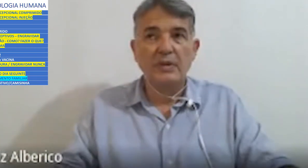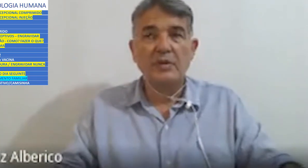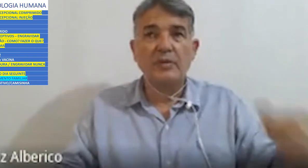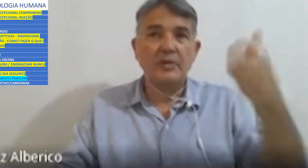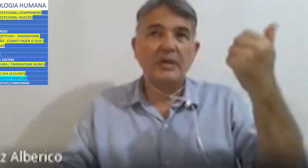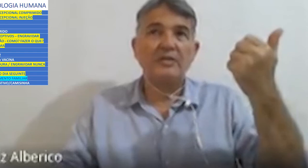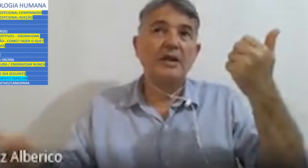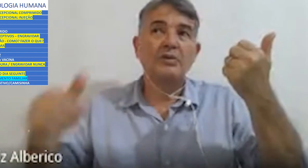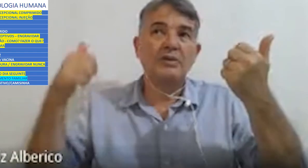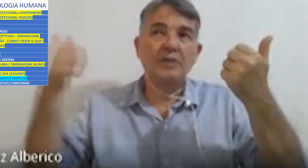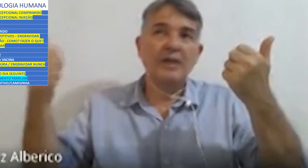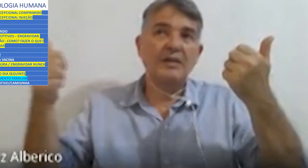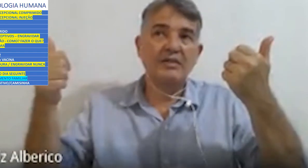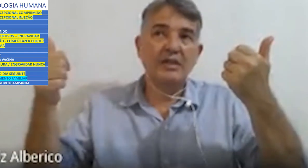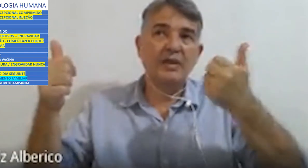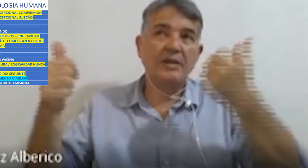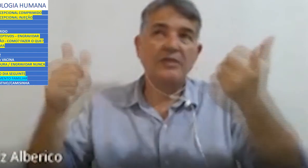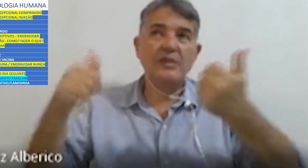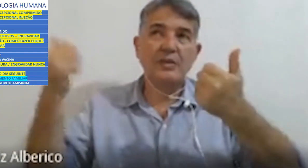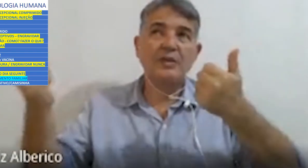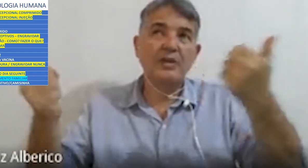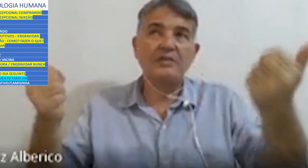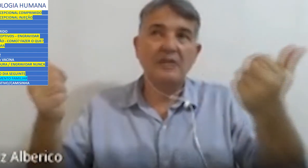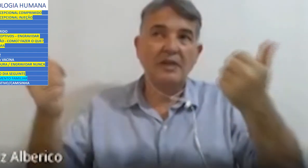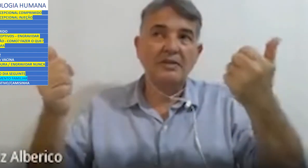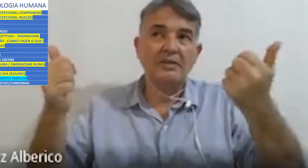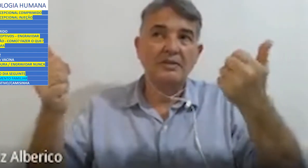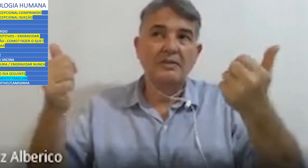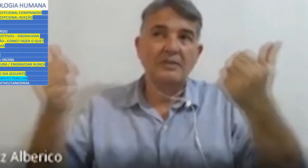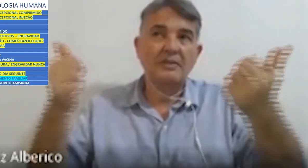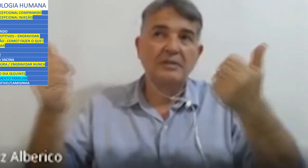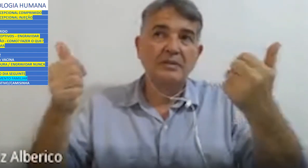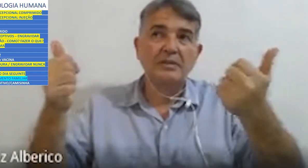Não pode engravidar ou não quer engravidar? O que é que faz para não engravidar?